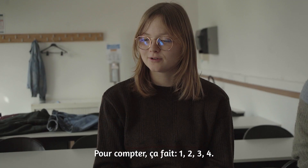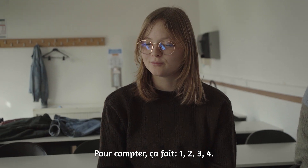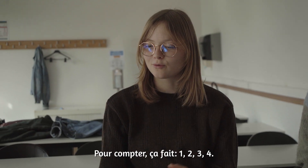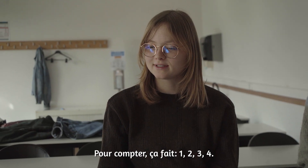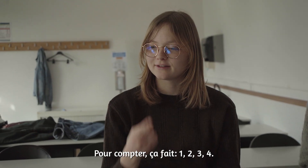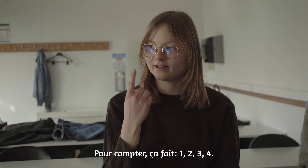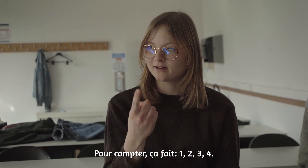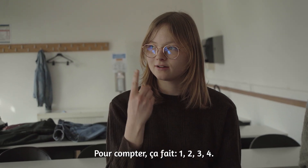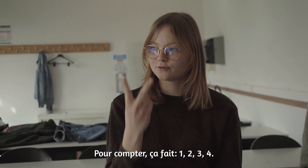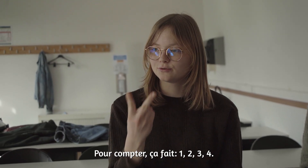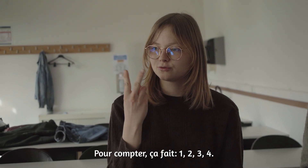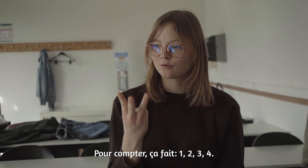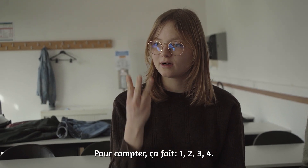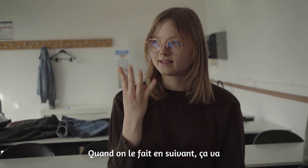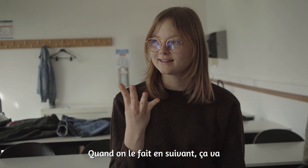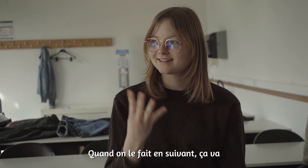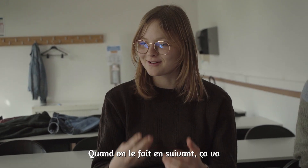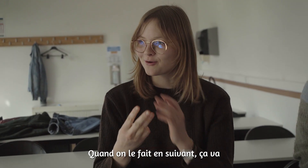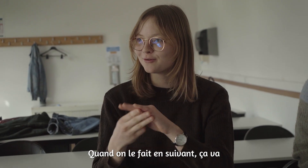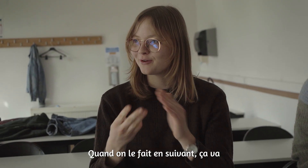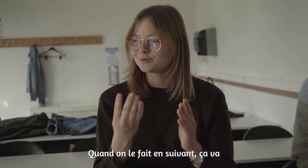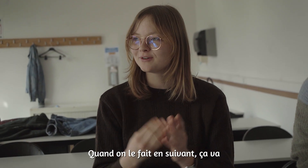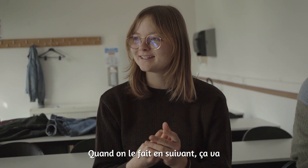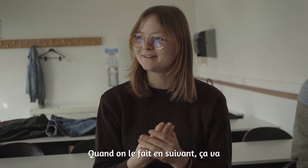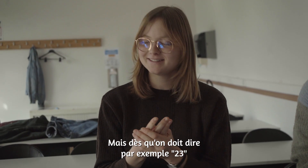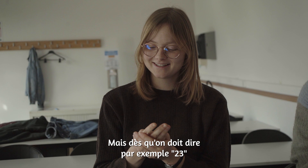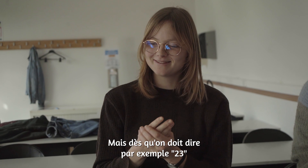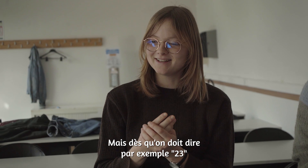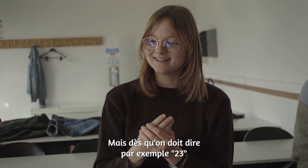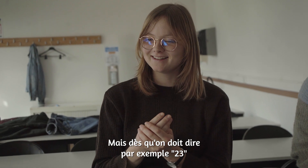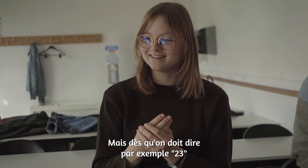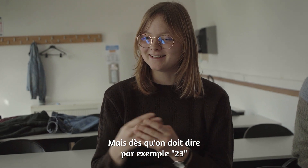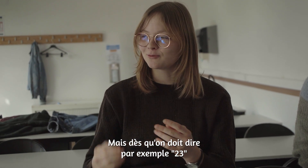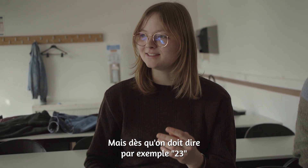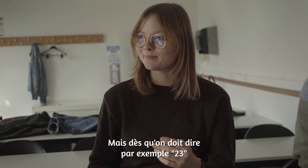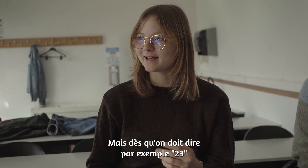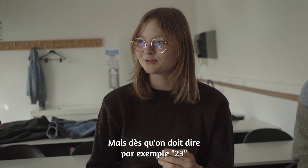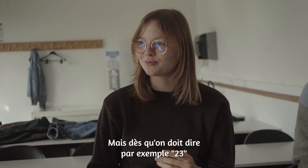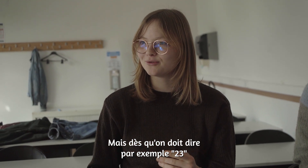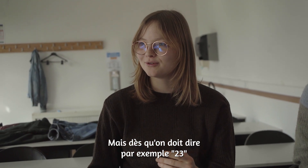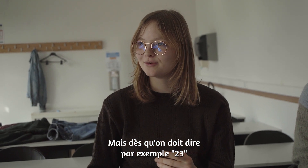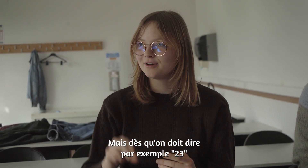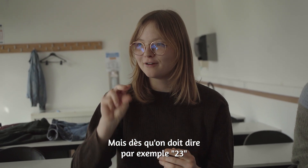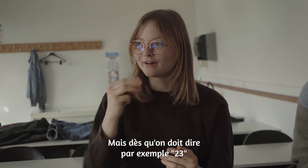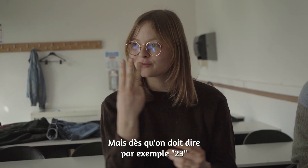Pour compter, ça fait 1, 2, 3, 4. Quand on le fait en suivant, ça va, mais dès qu'on a dire par exemple 23,